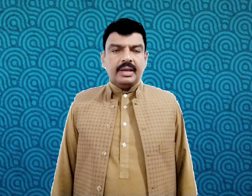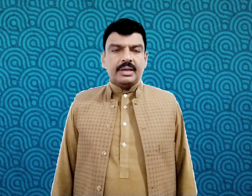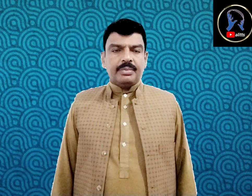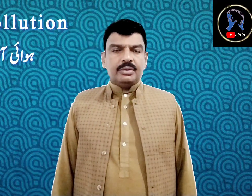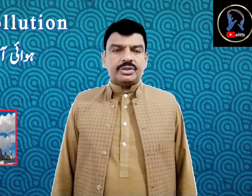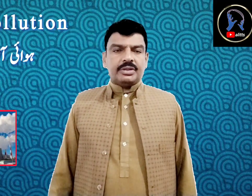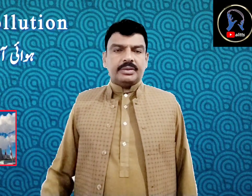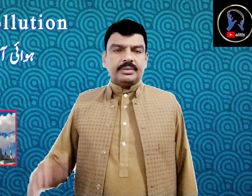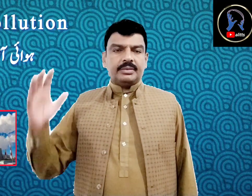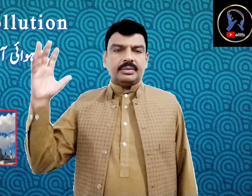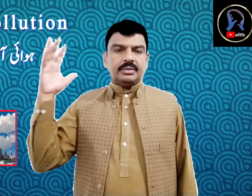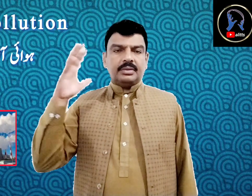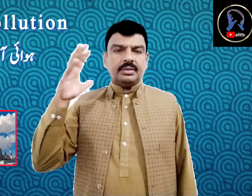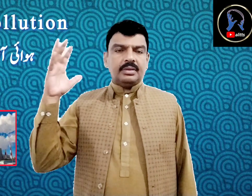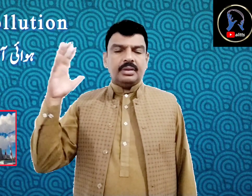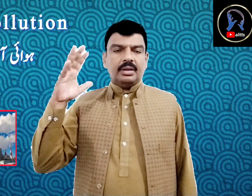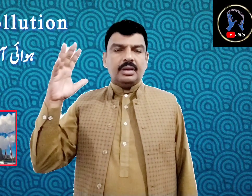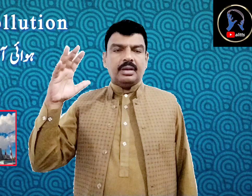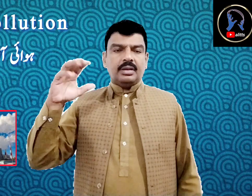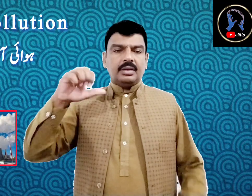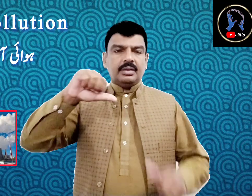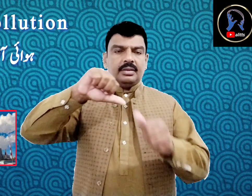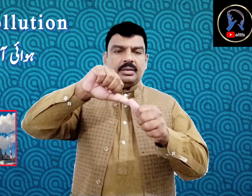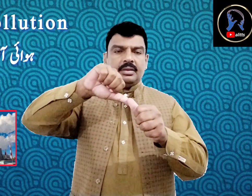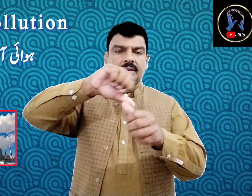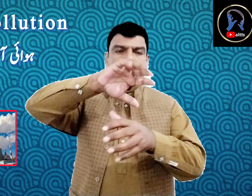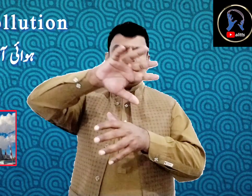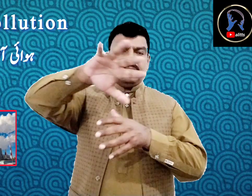एयर पोल्यूशन। एयर